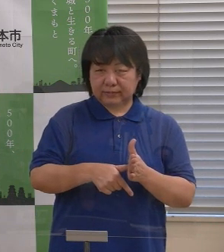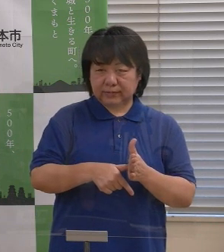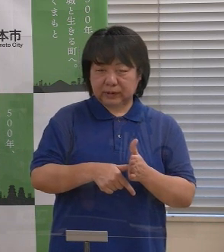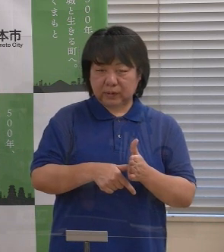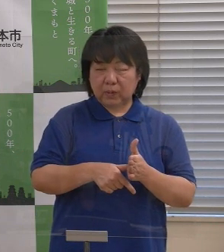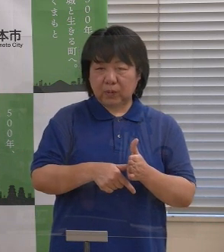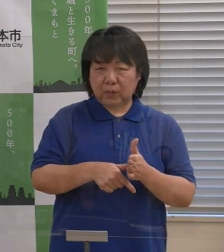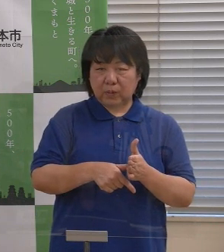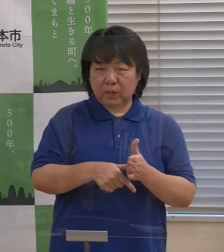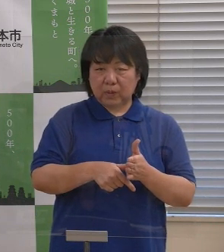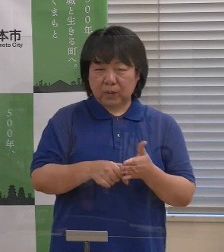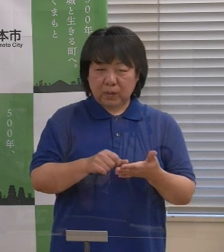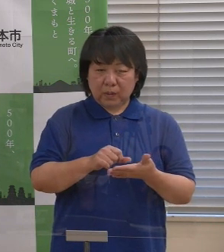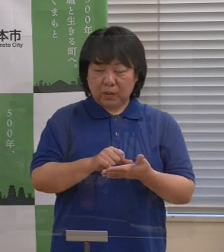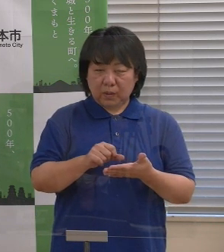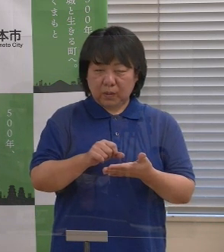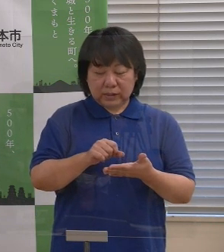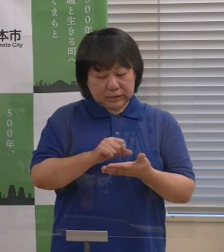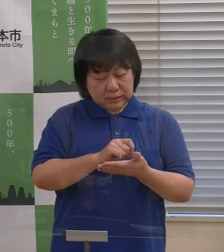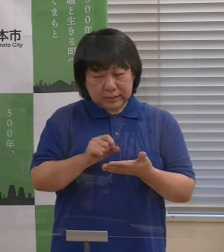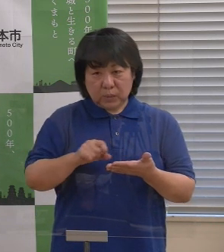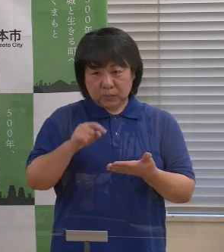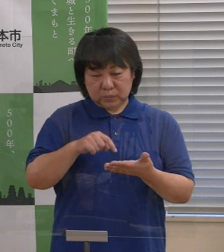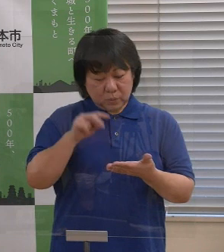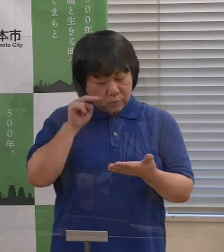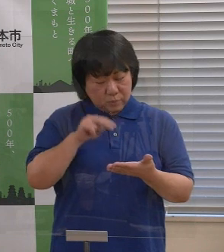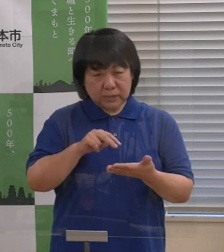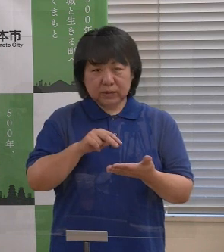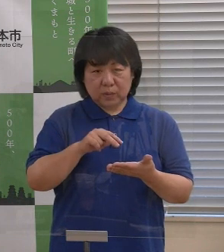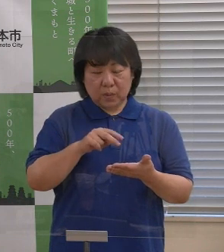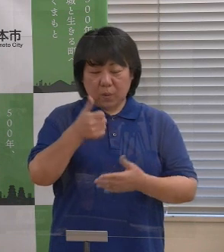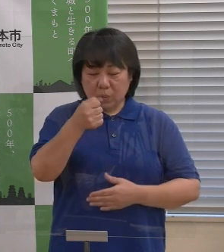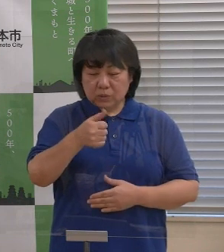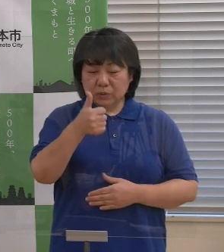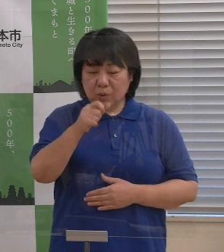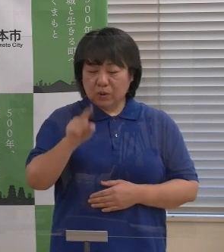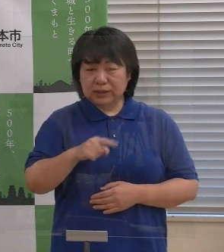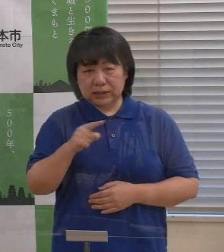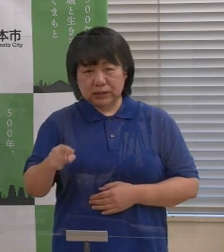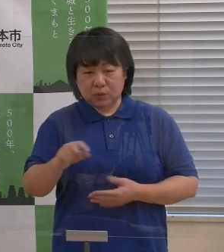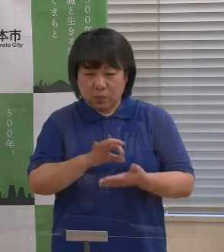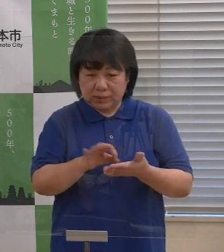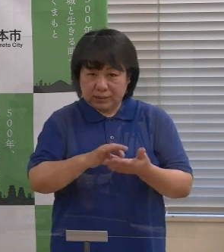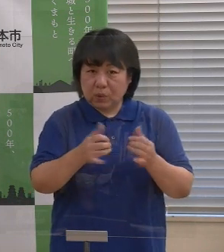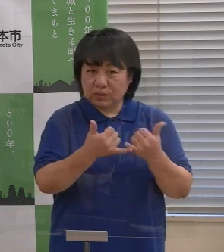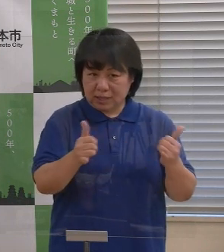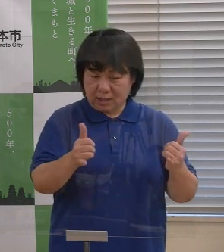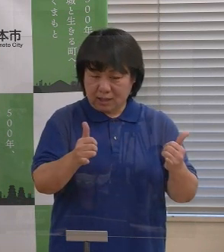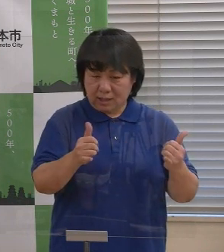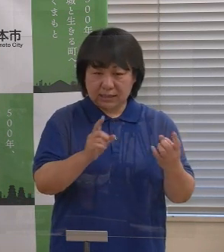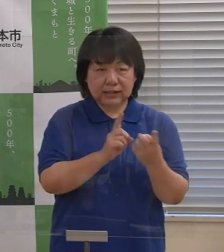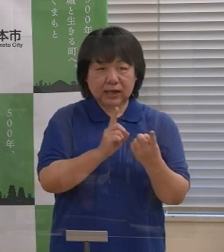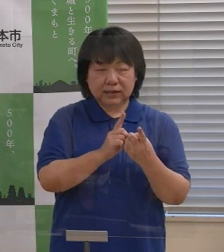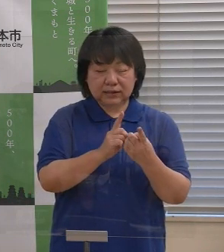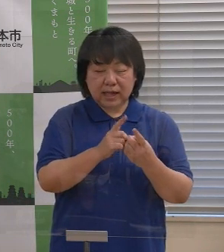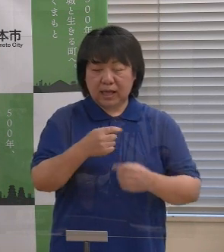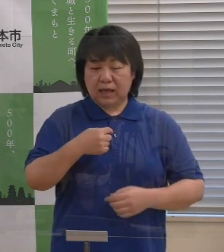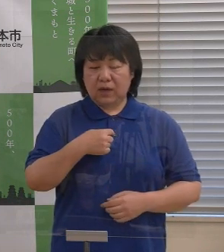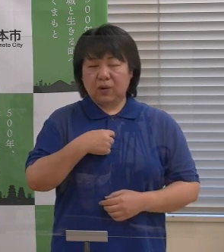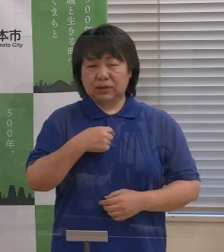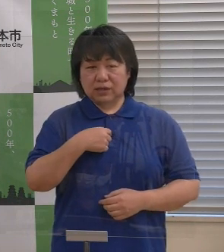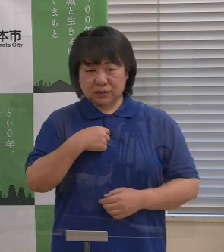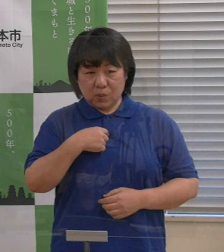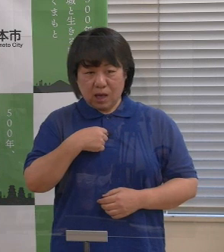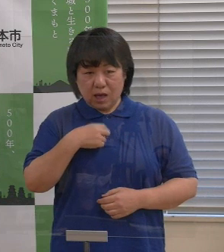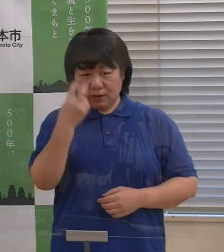記録等を見ていただければ分かる通り、55名の、利用者の方に対して、私自身は検査ができているという